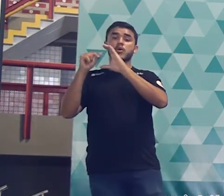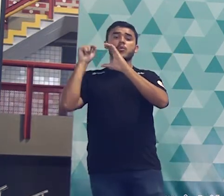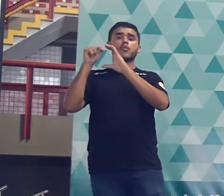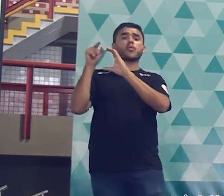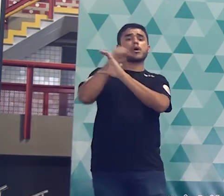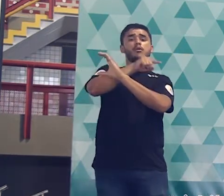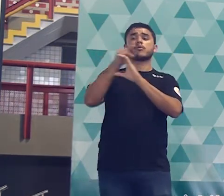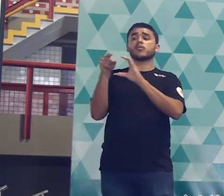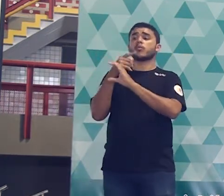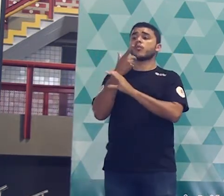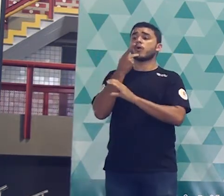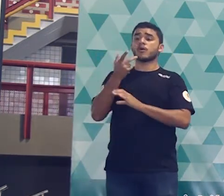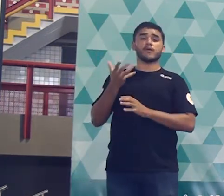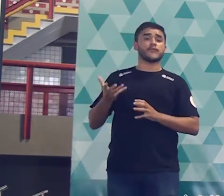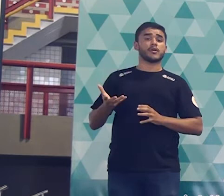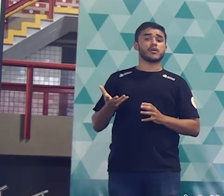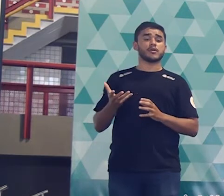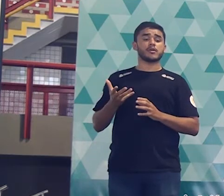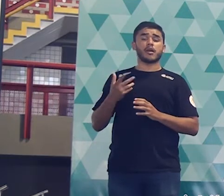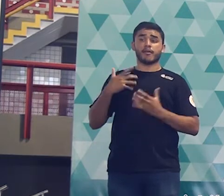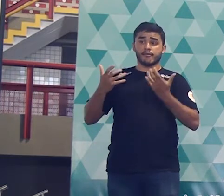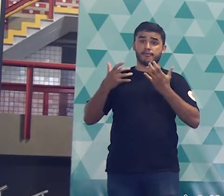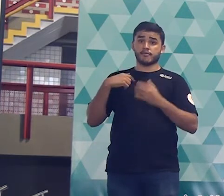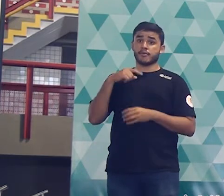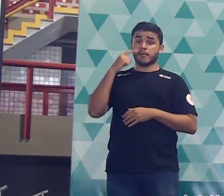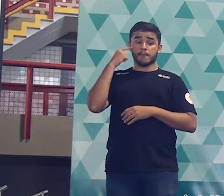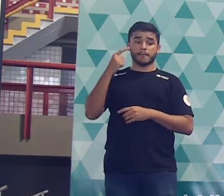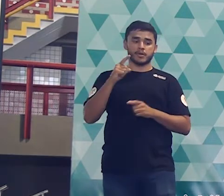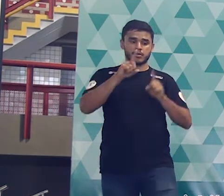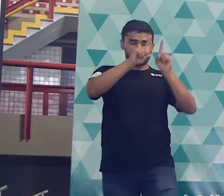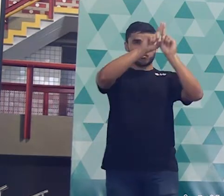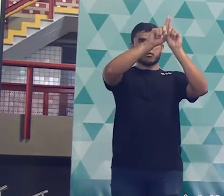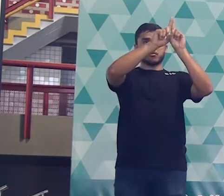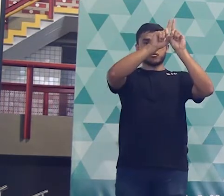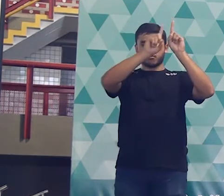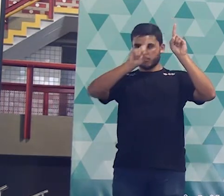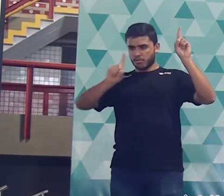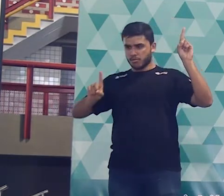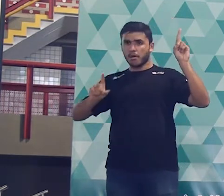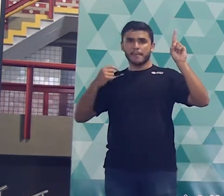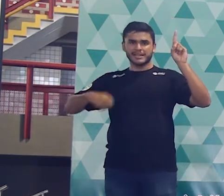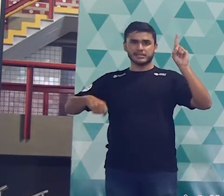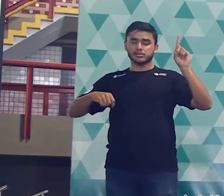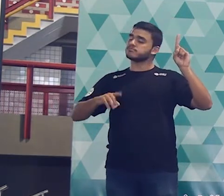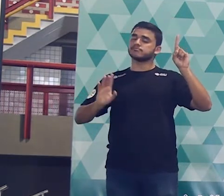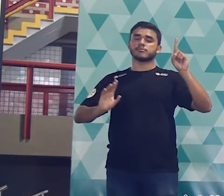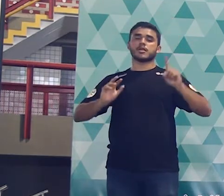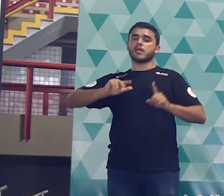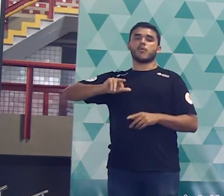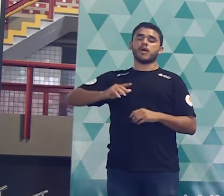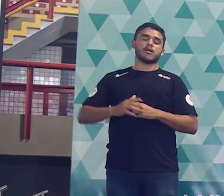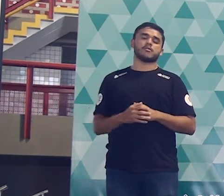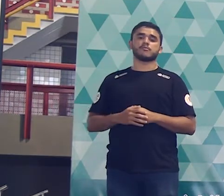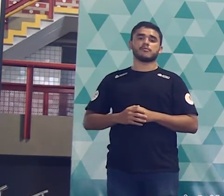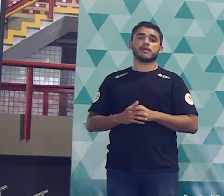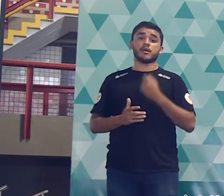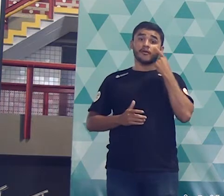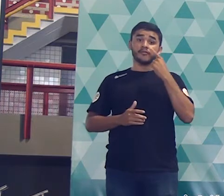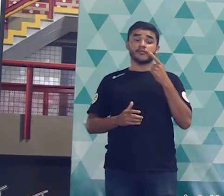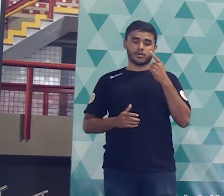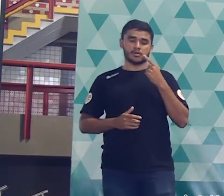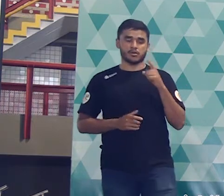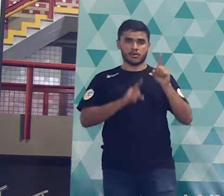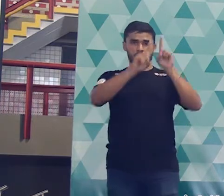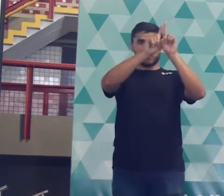líquida? Então eu preciso vir do ponto mais alto até o ponto mais baixo? Não. Eu